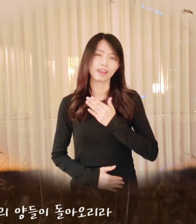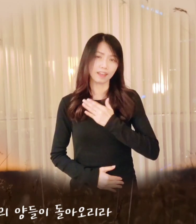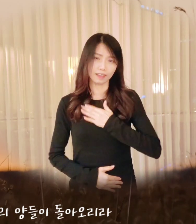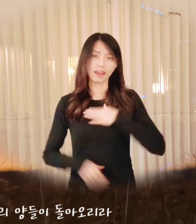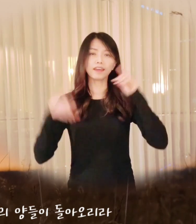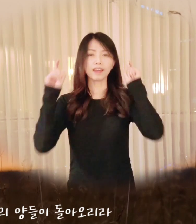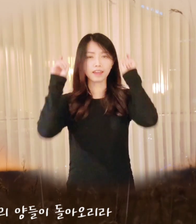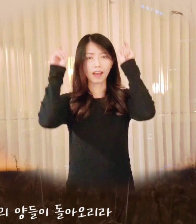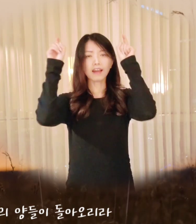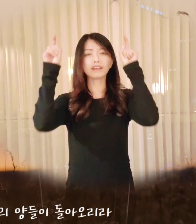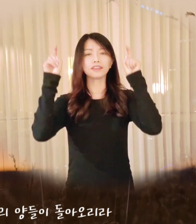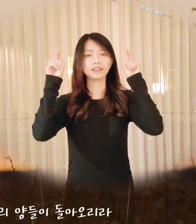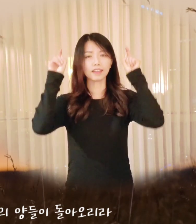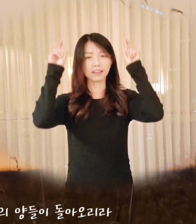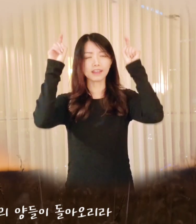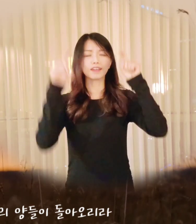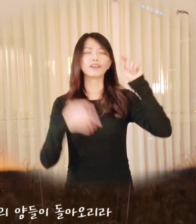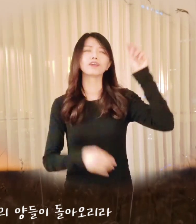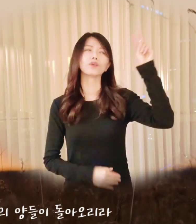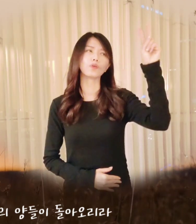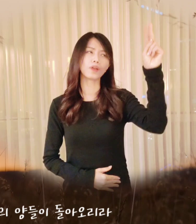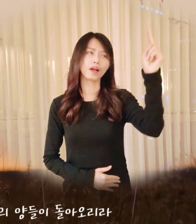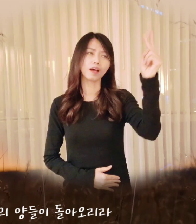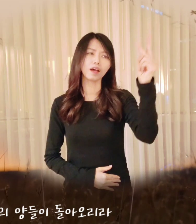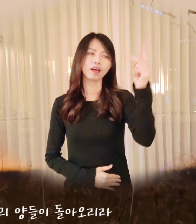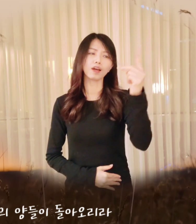일어버린 나의 양들이